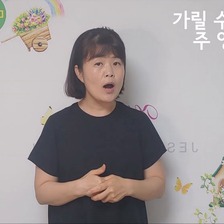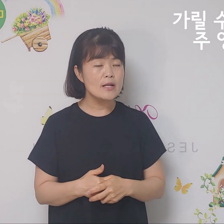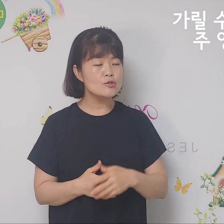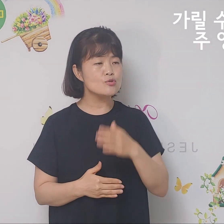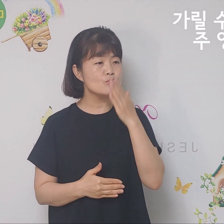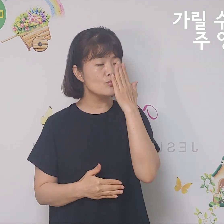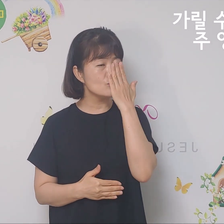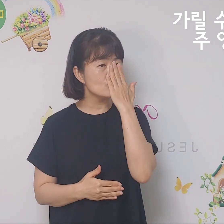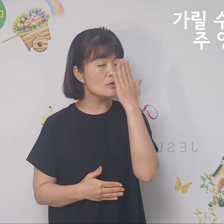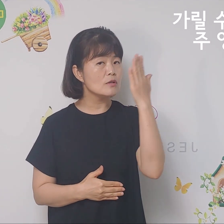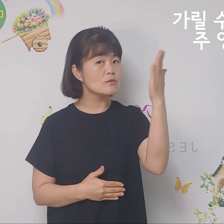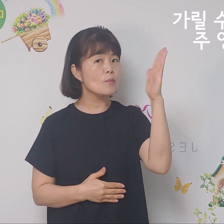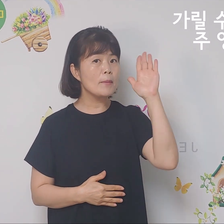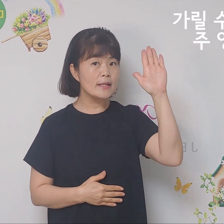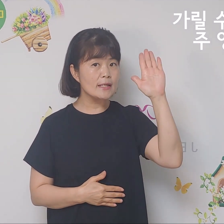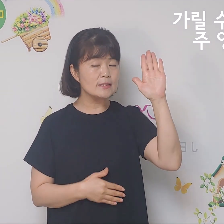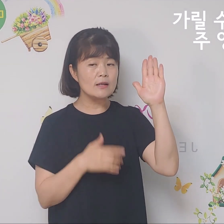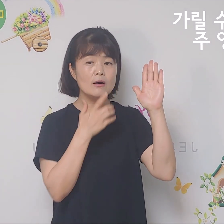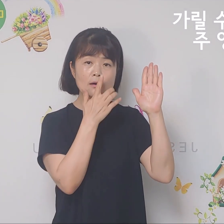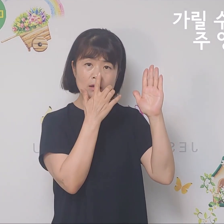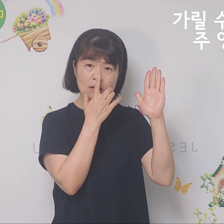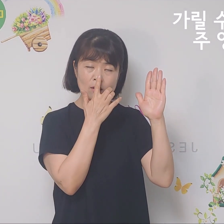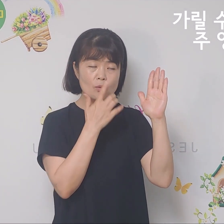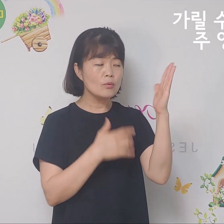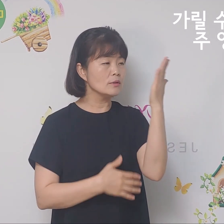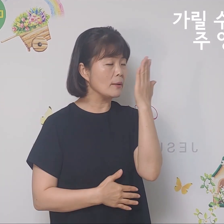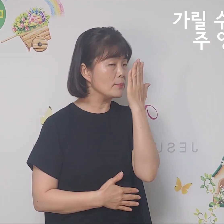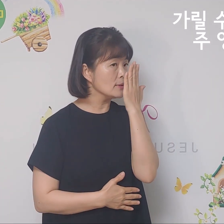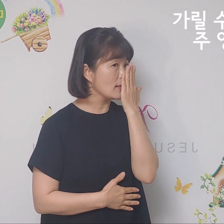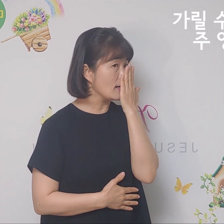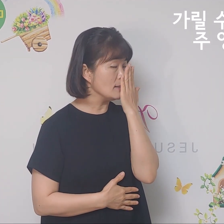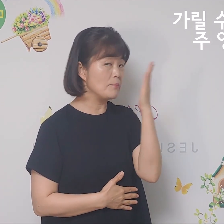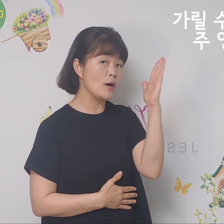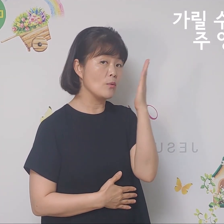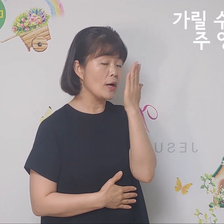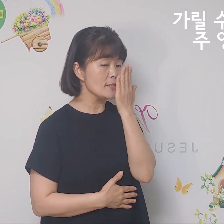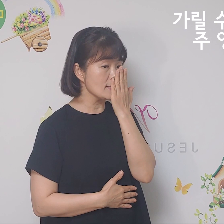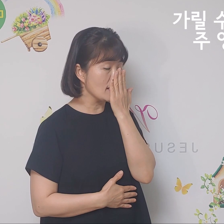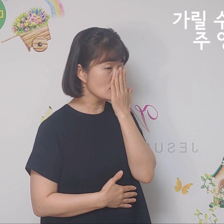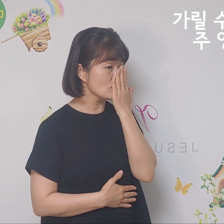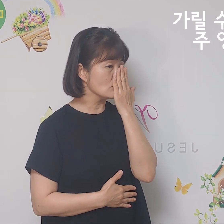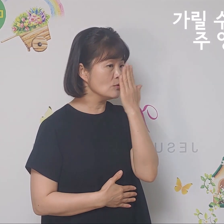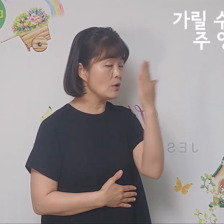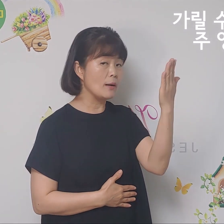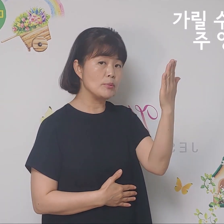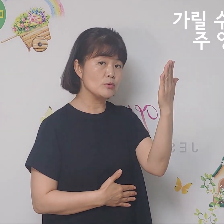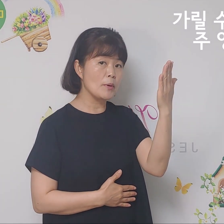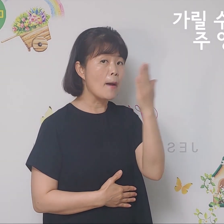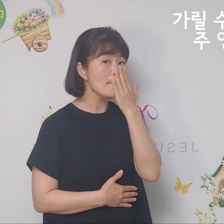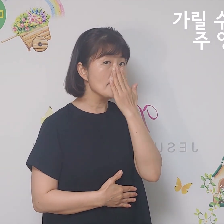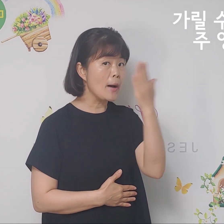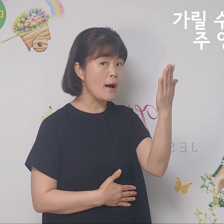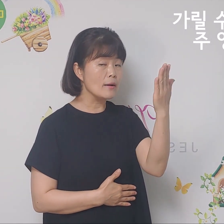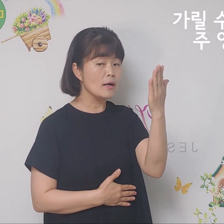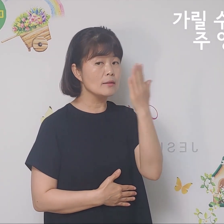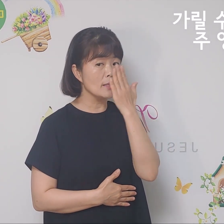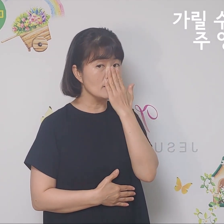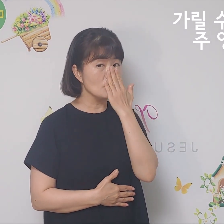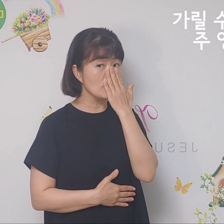할 수, 손바닥을요. 코끝 앞을 입하고 같이 가려주고 앞으로 팍